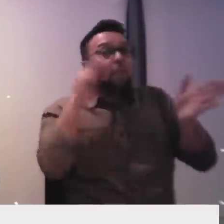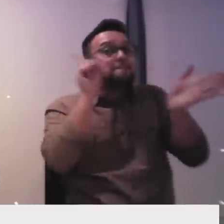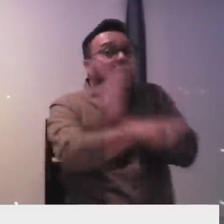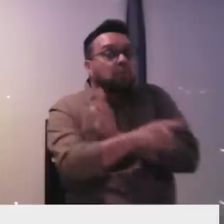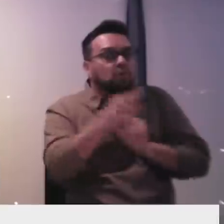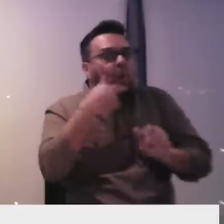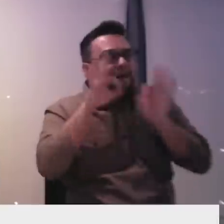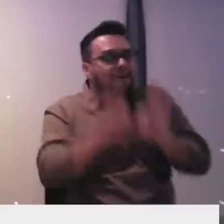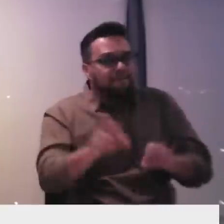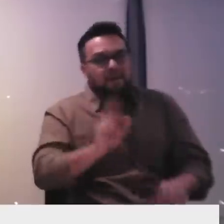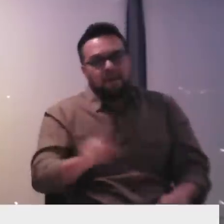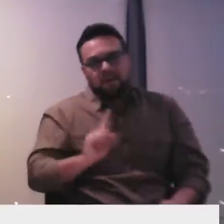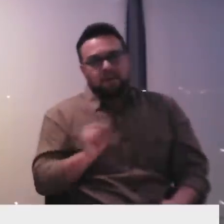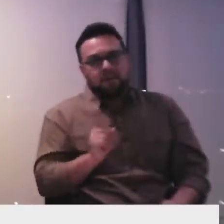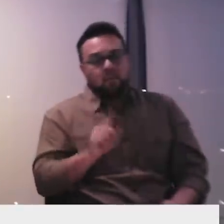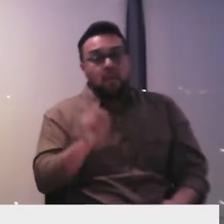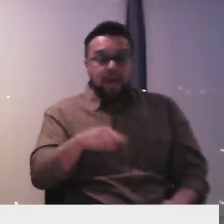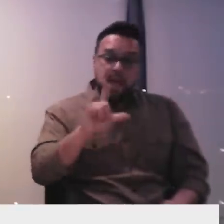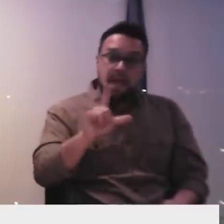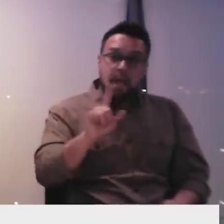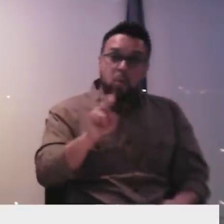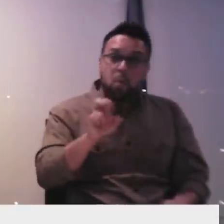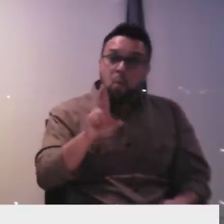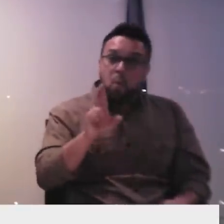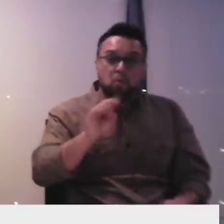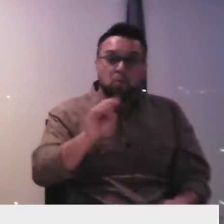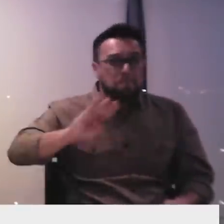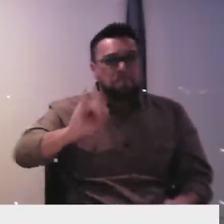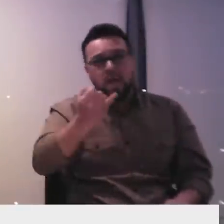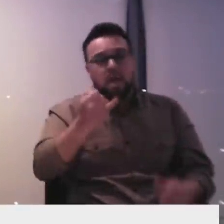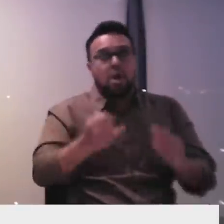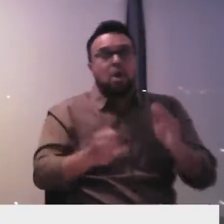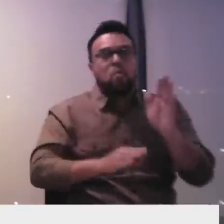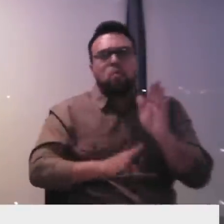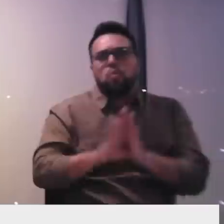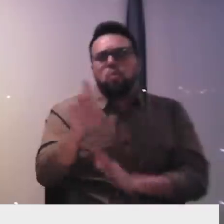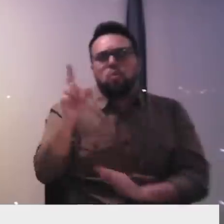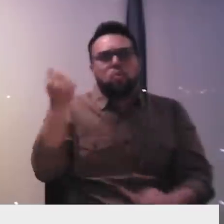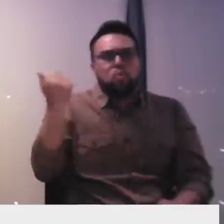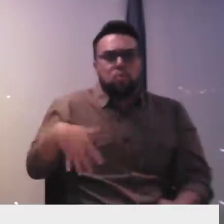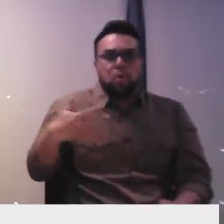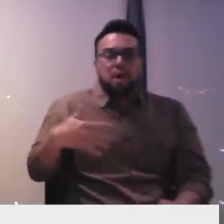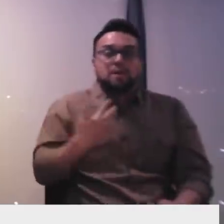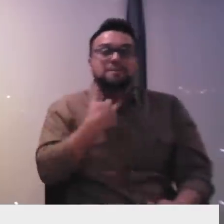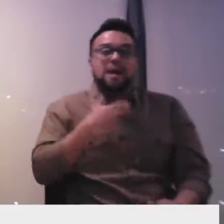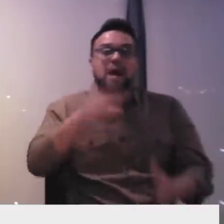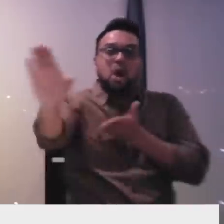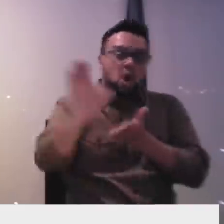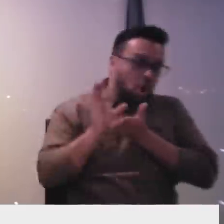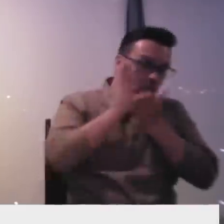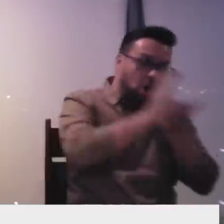estou afirmando, que é um lucro bilionário, nós não podemos converter, né, ir para esse fundo